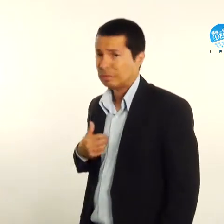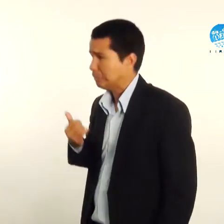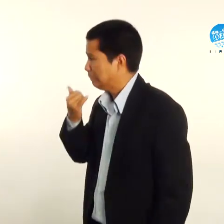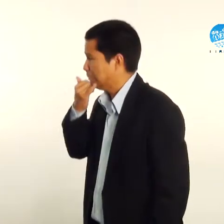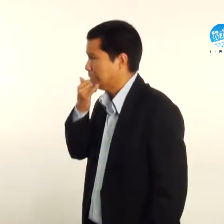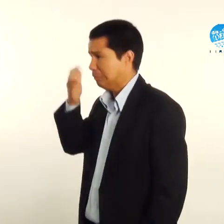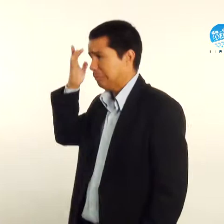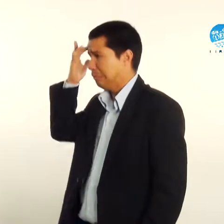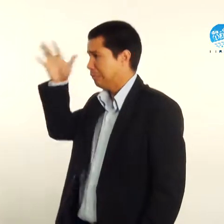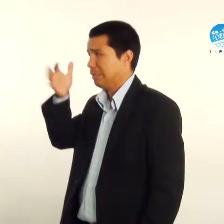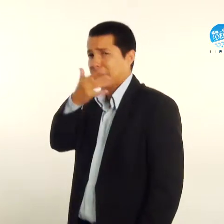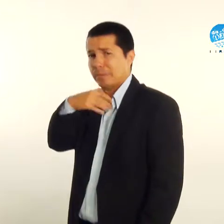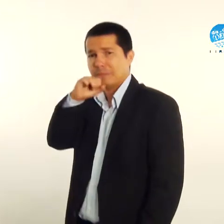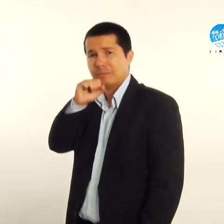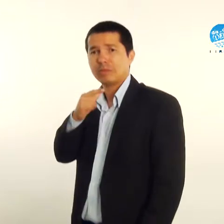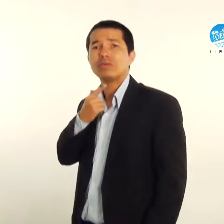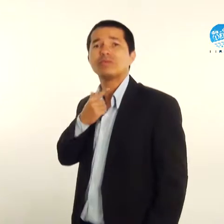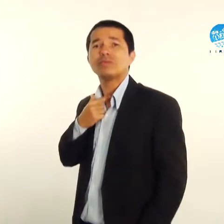carro? Até hoje eu não sei, pai.